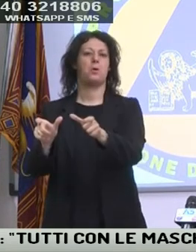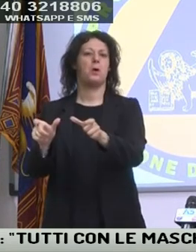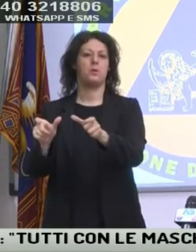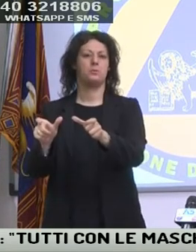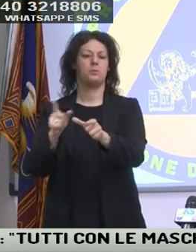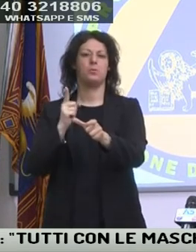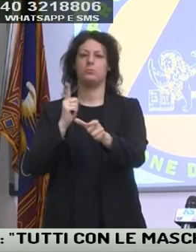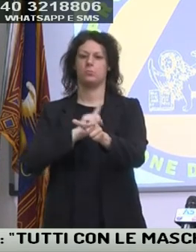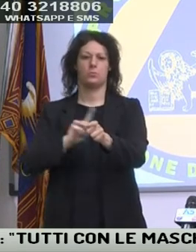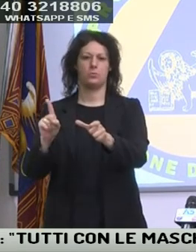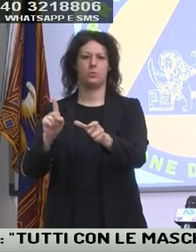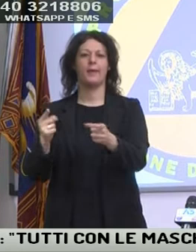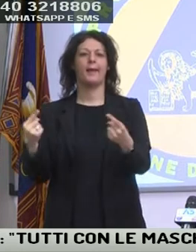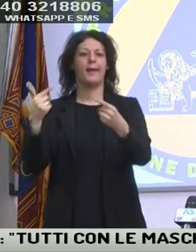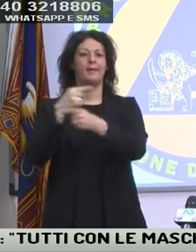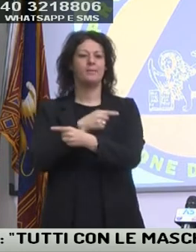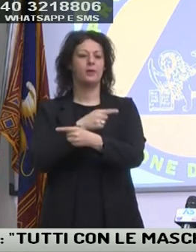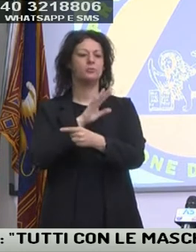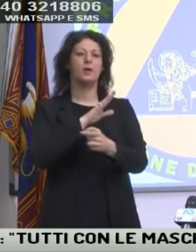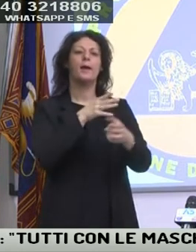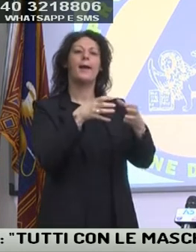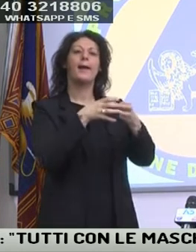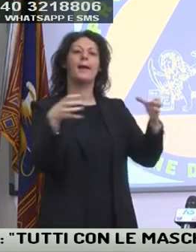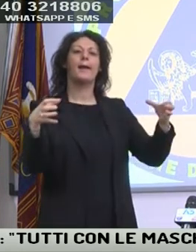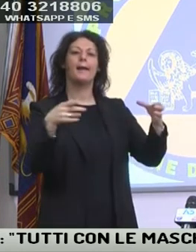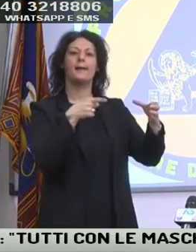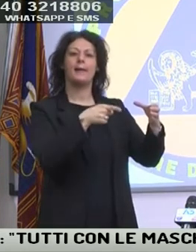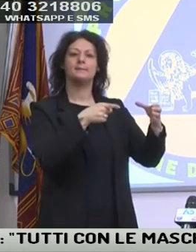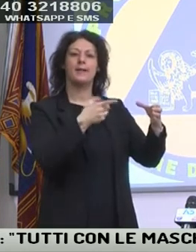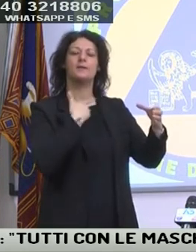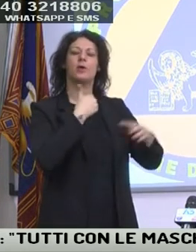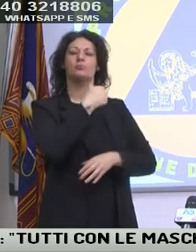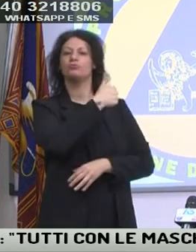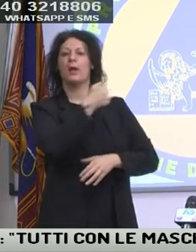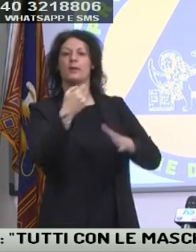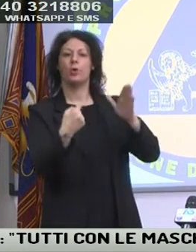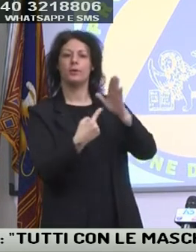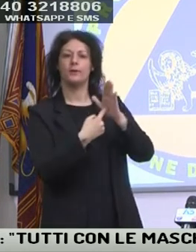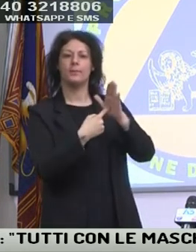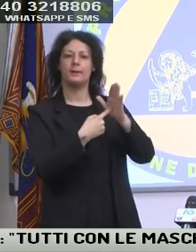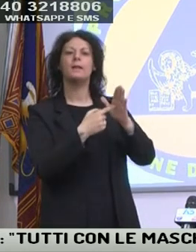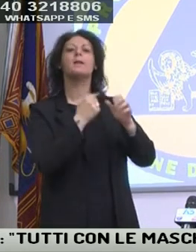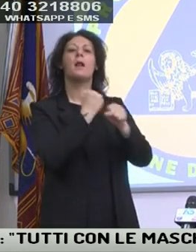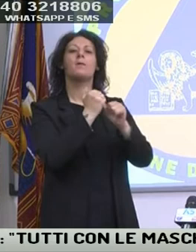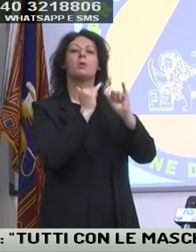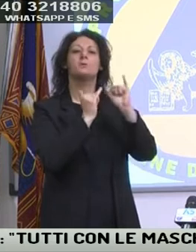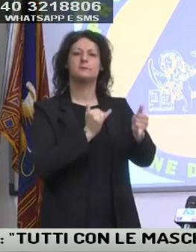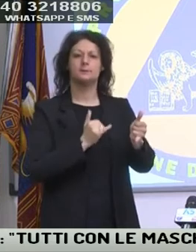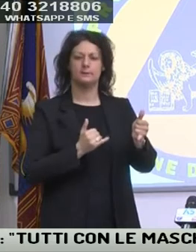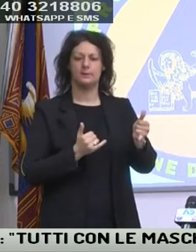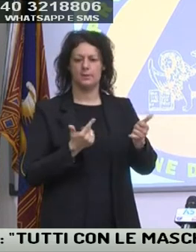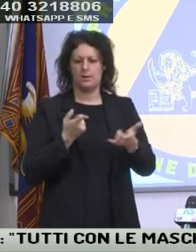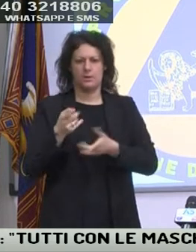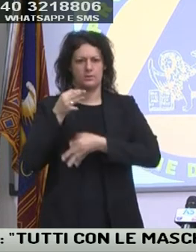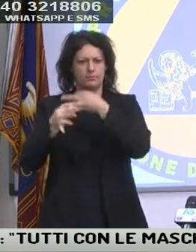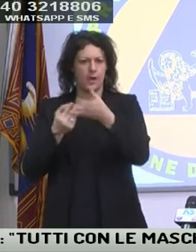poche distanze da lui o da lei c'è un'azienda con centinaia di dipendenti che può operare. L'azienda deve restare aperta e non